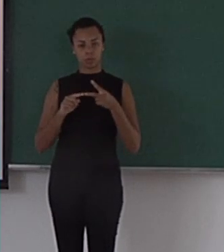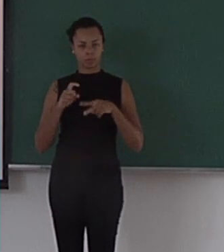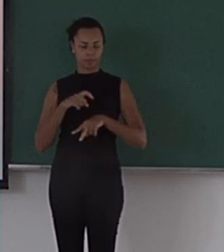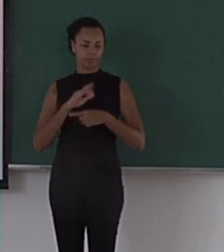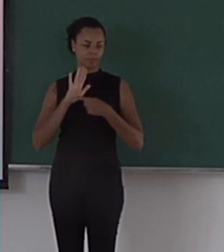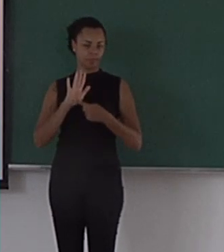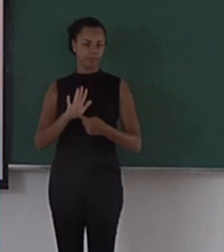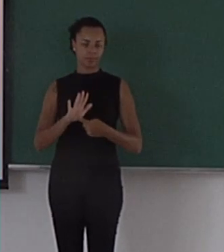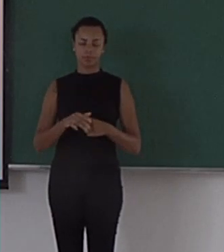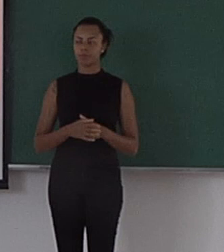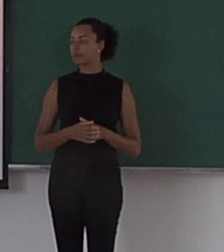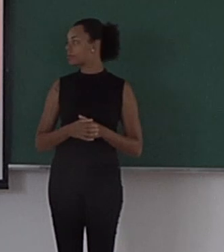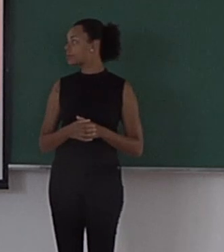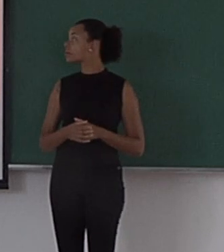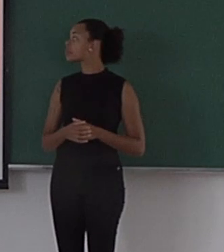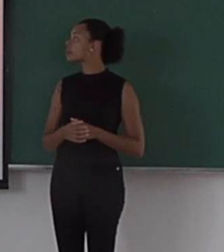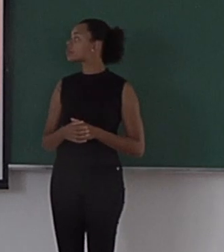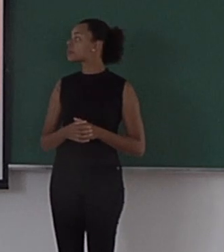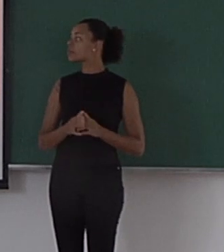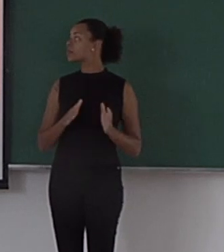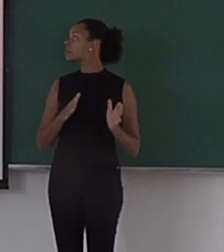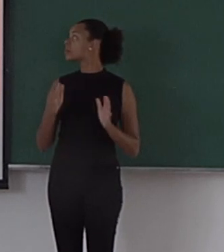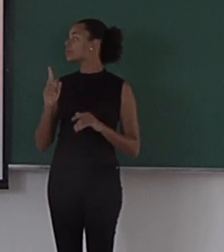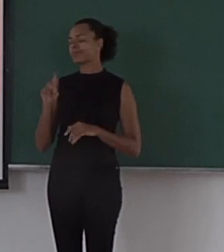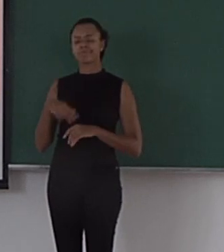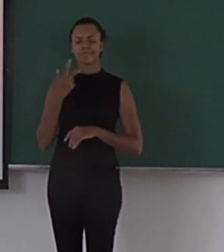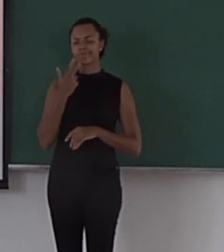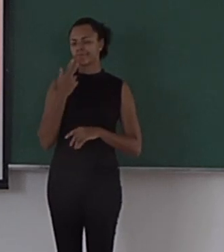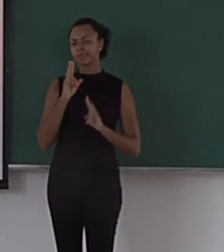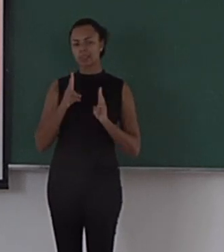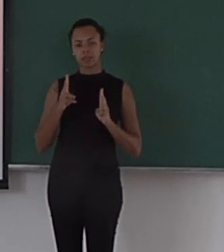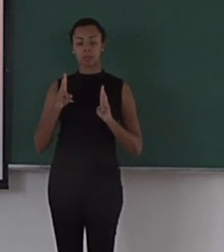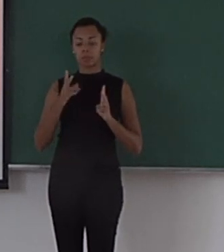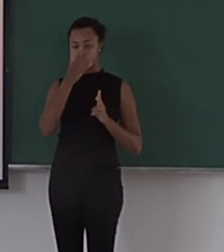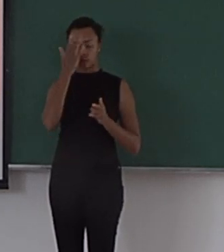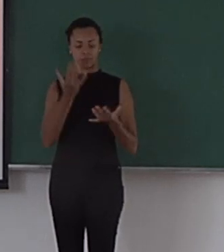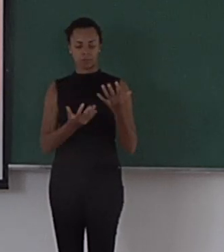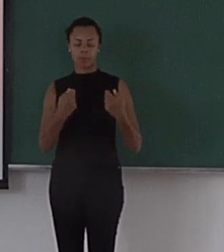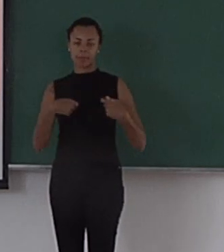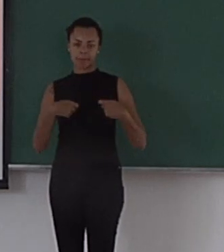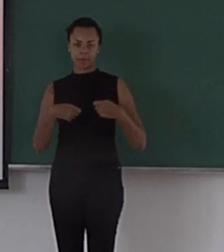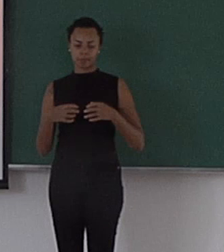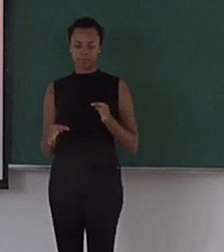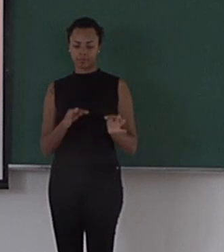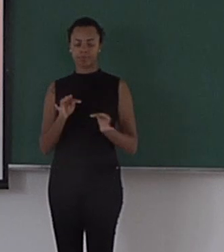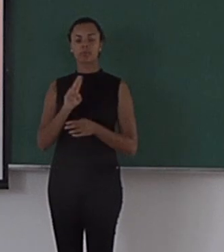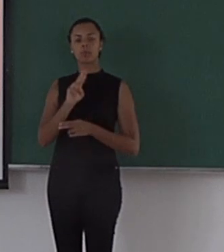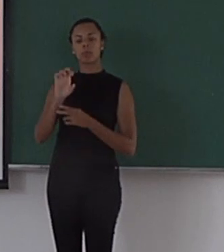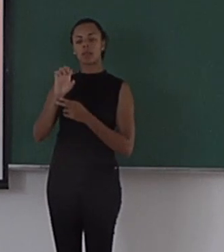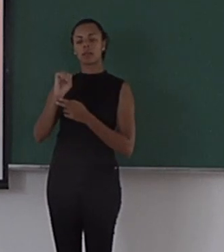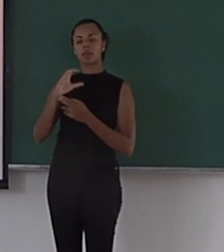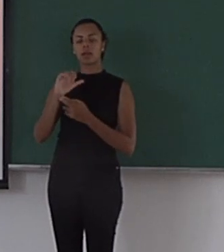mostrar para vocês aqui. Isso aqui é muito frequente, a gente faz isso sempre que o paciente queimou. Isso daqui é uma escarectomia,